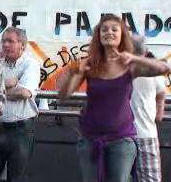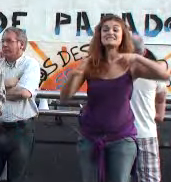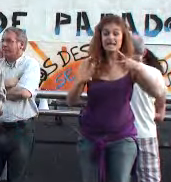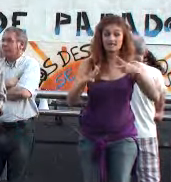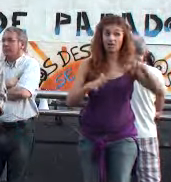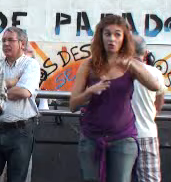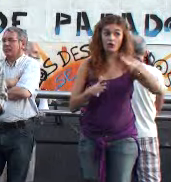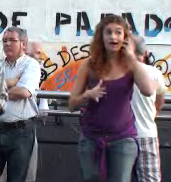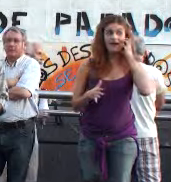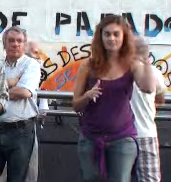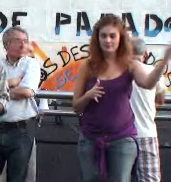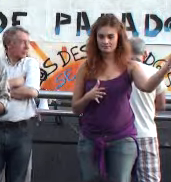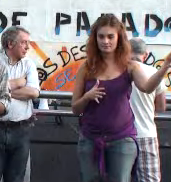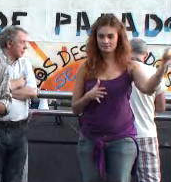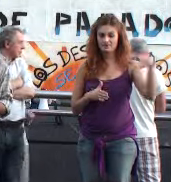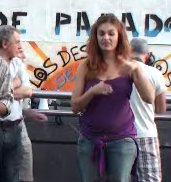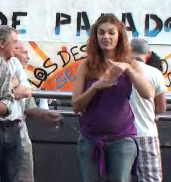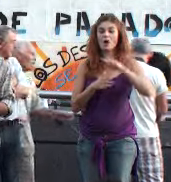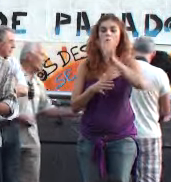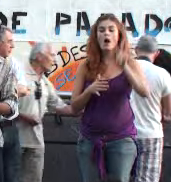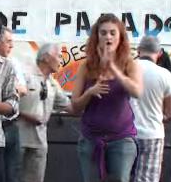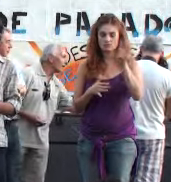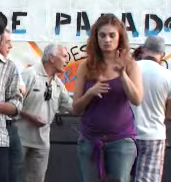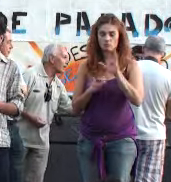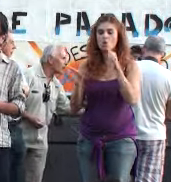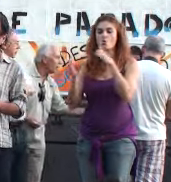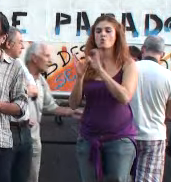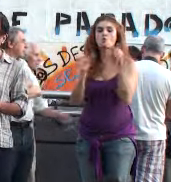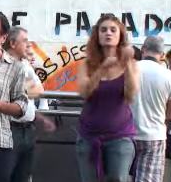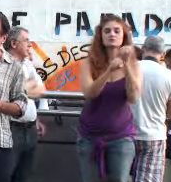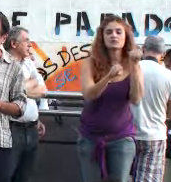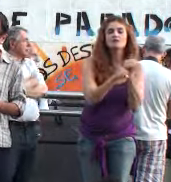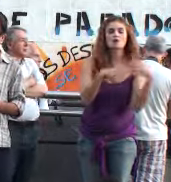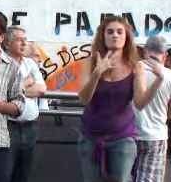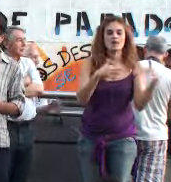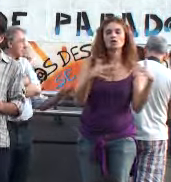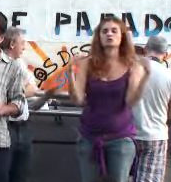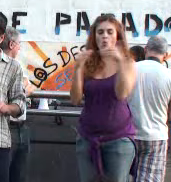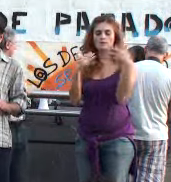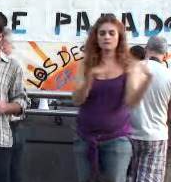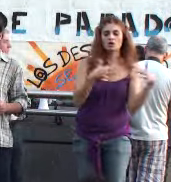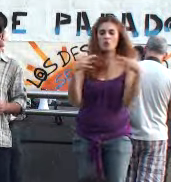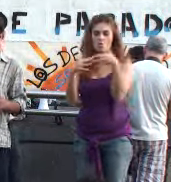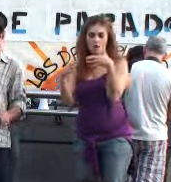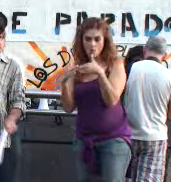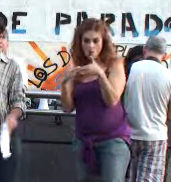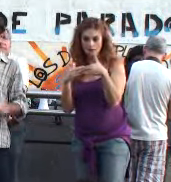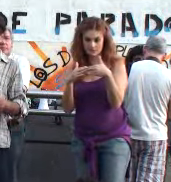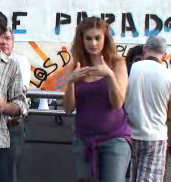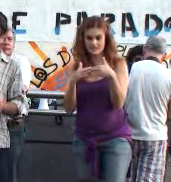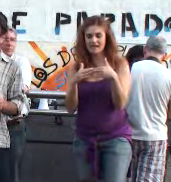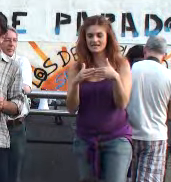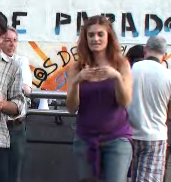el día 4, y que los grupos de trabajo se reúnen los miércoles y los jueves a las 7 de la tarde en la sala archivo de Tabacalera.